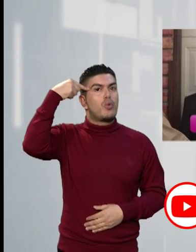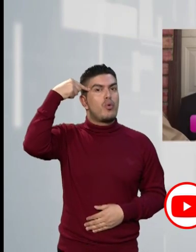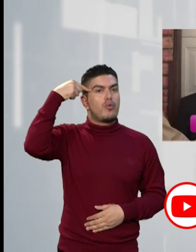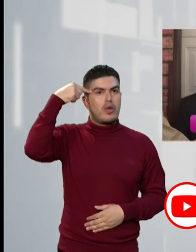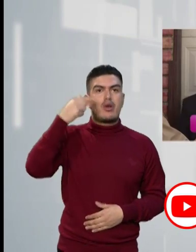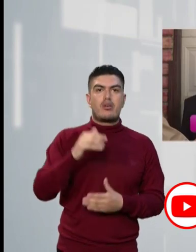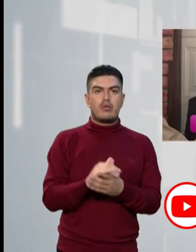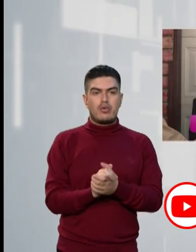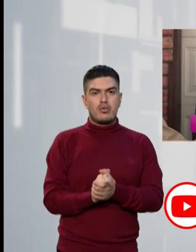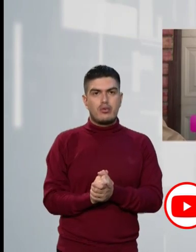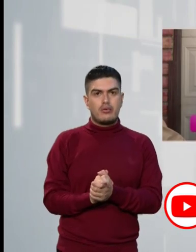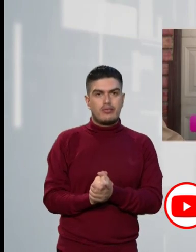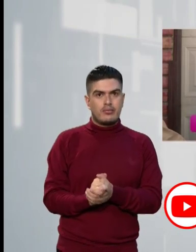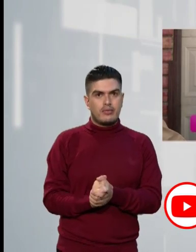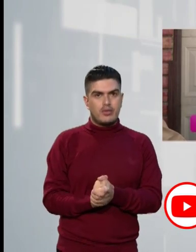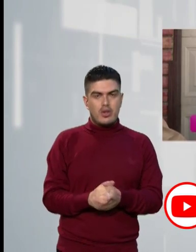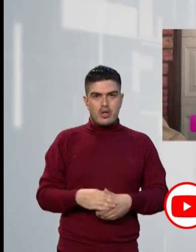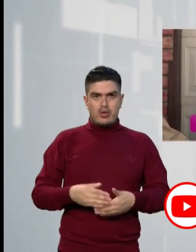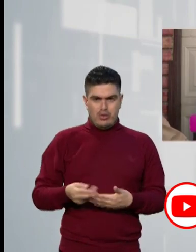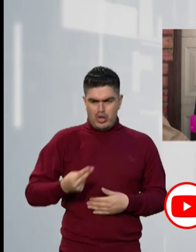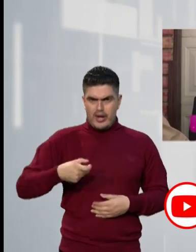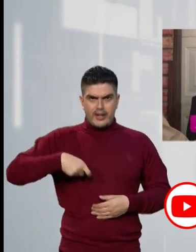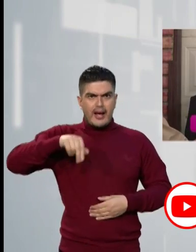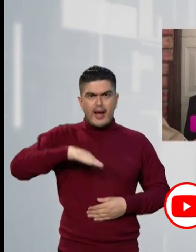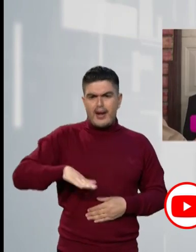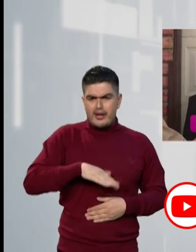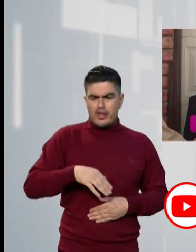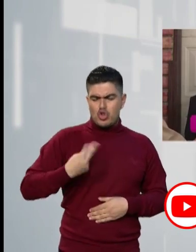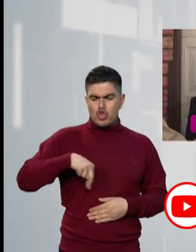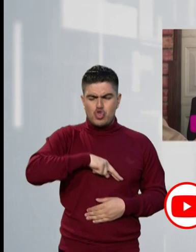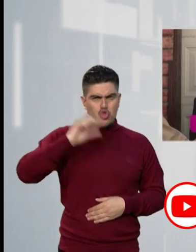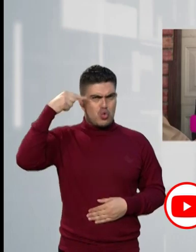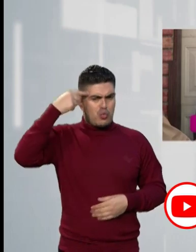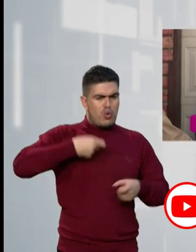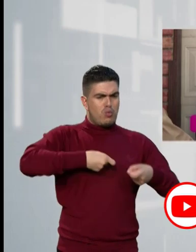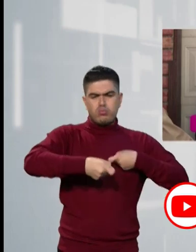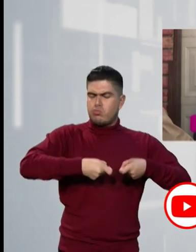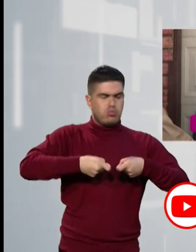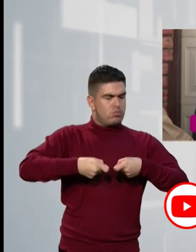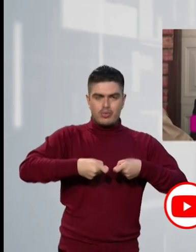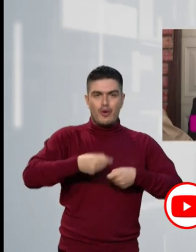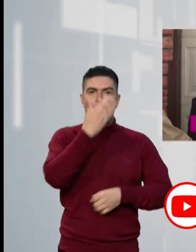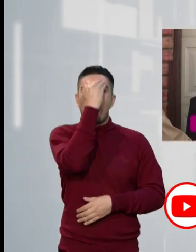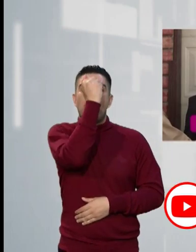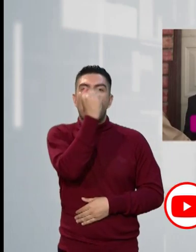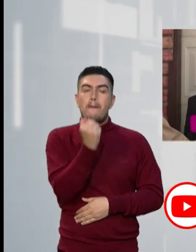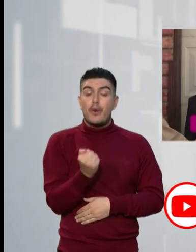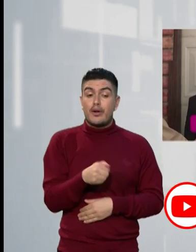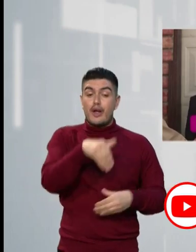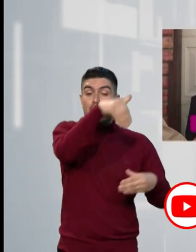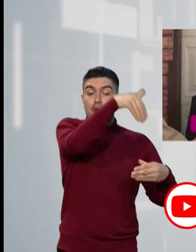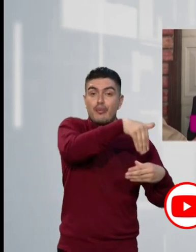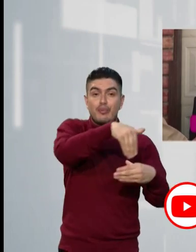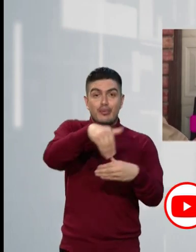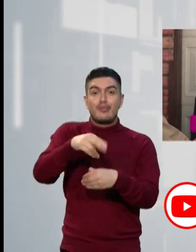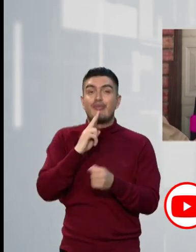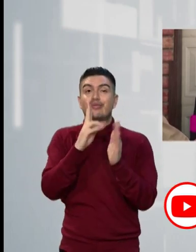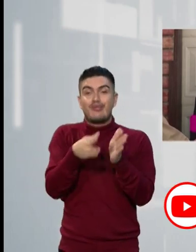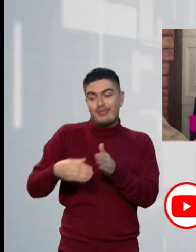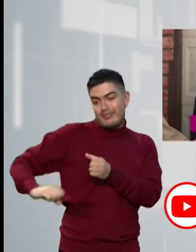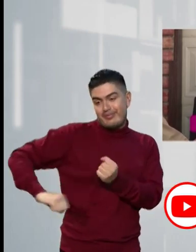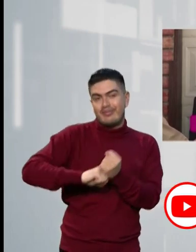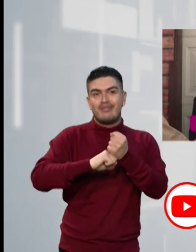eh No es una dictadura es decir eh llegó democráticamente por representatividad del pueblo Hondureño y